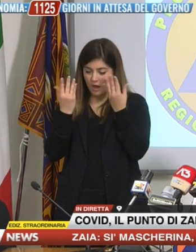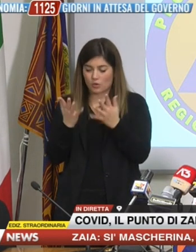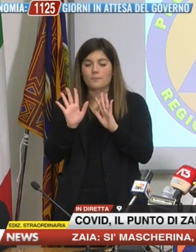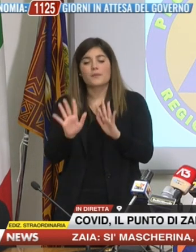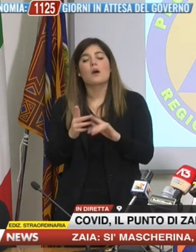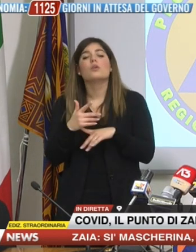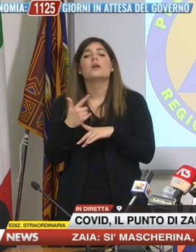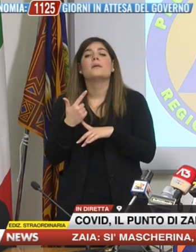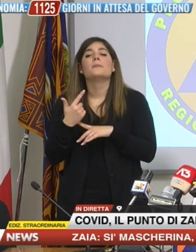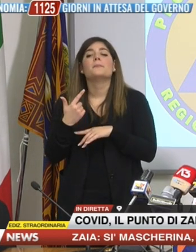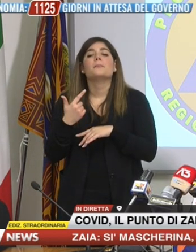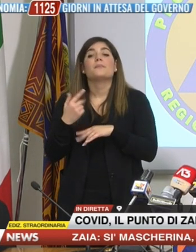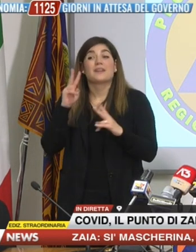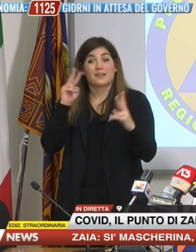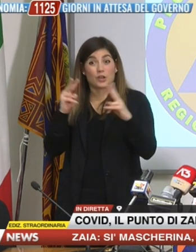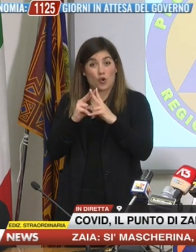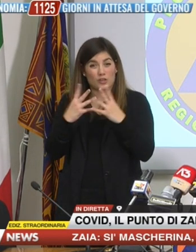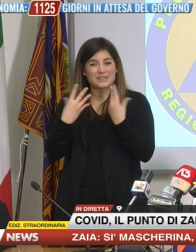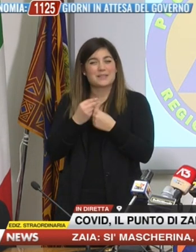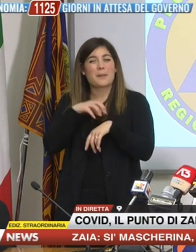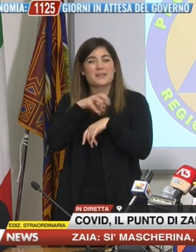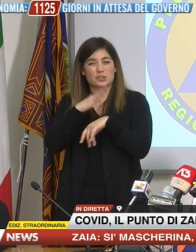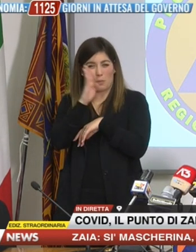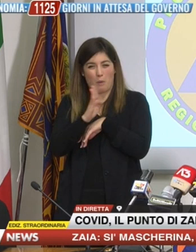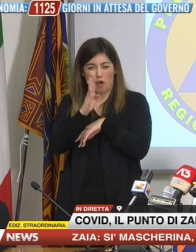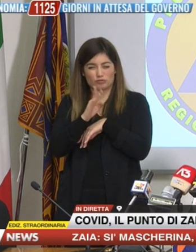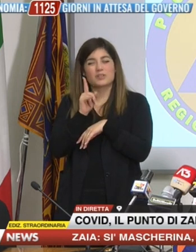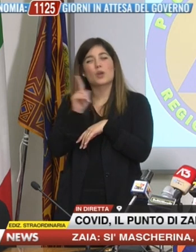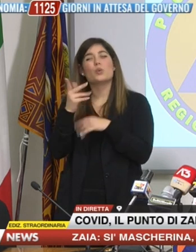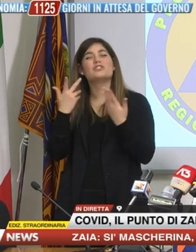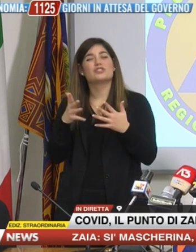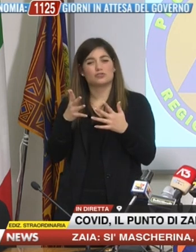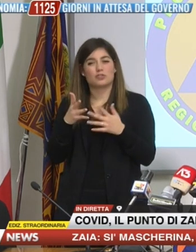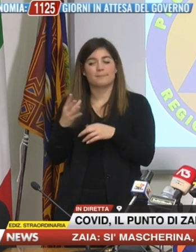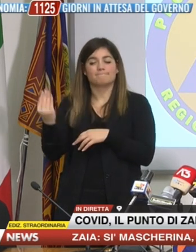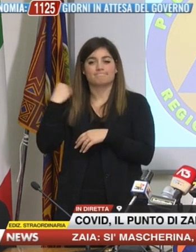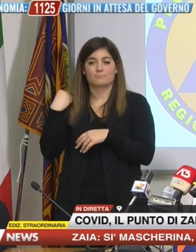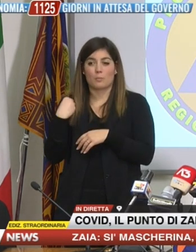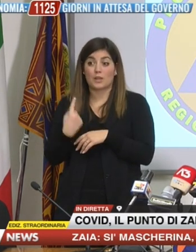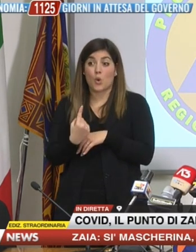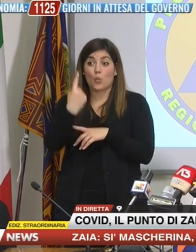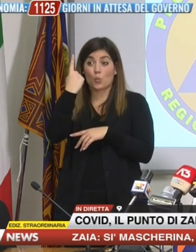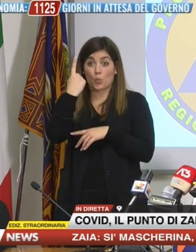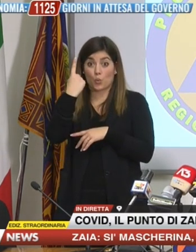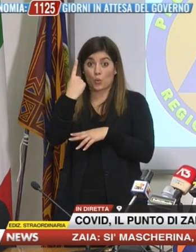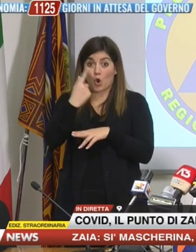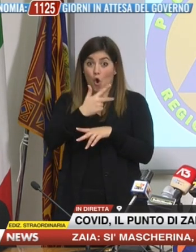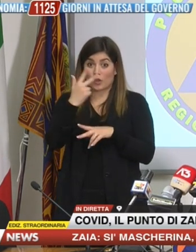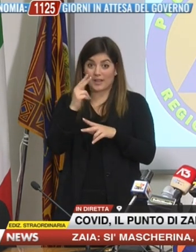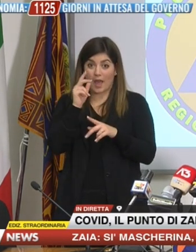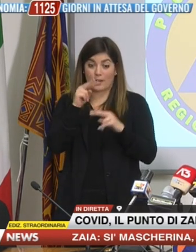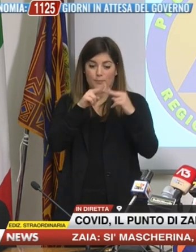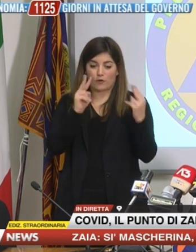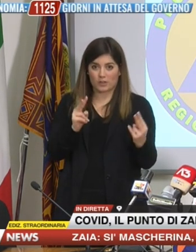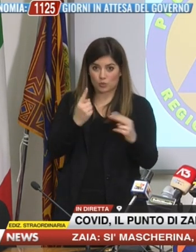nell'incontro che c'è stato con Boccia, lui aveva chiesto un Covid Hotel per provincia, citando i